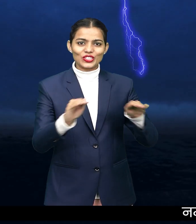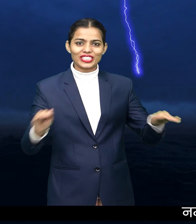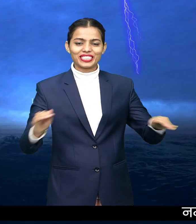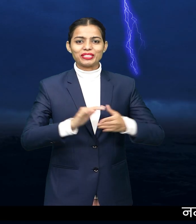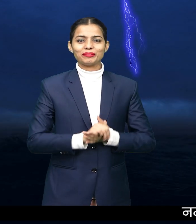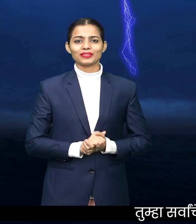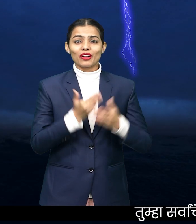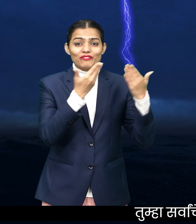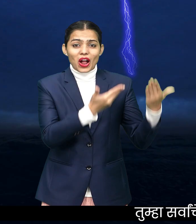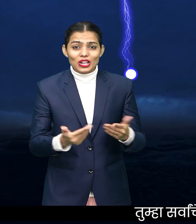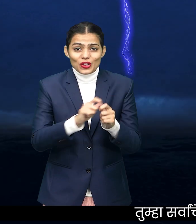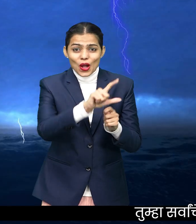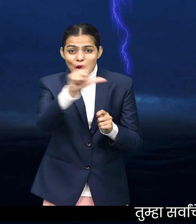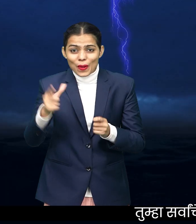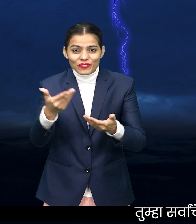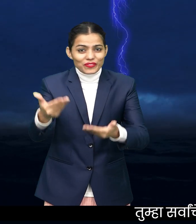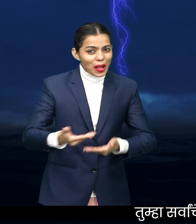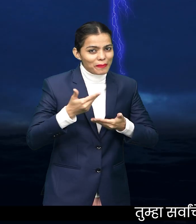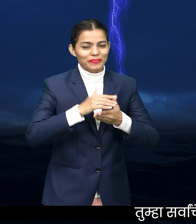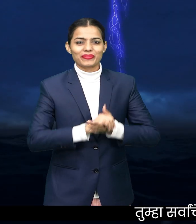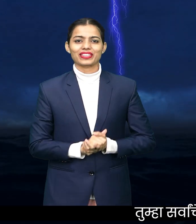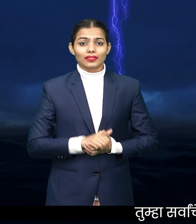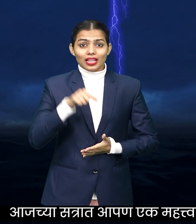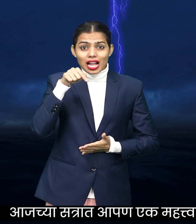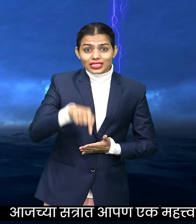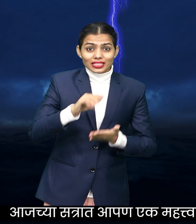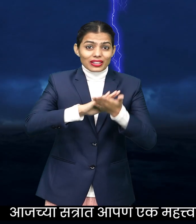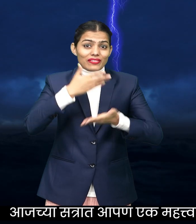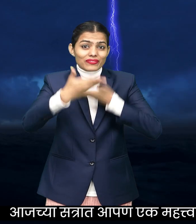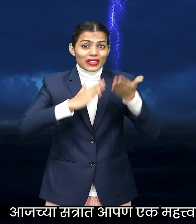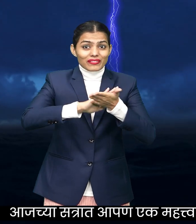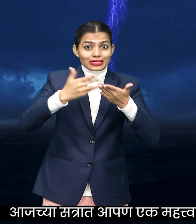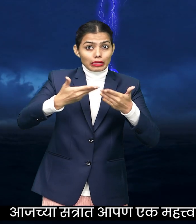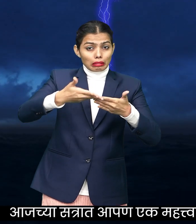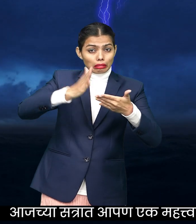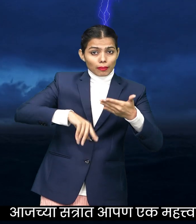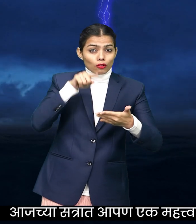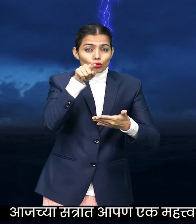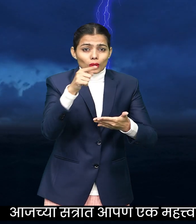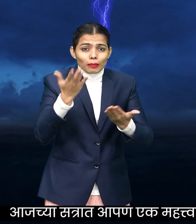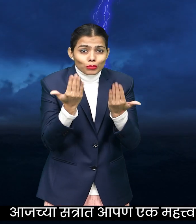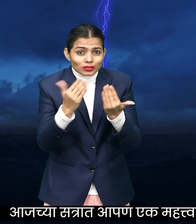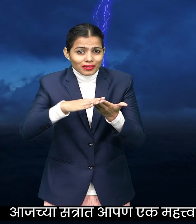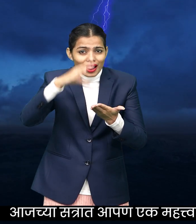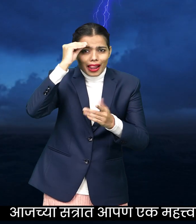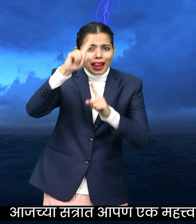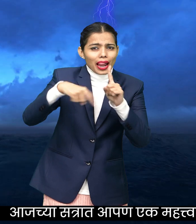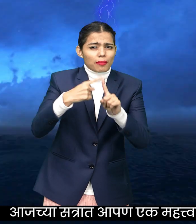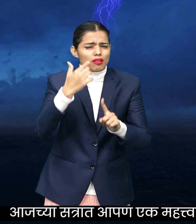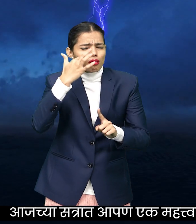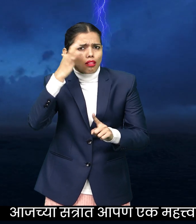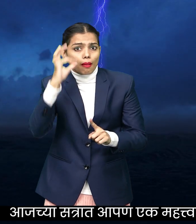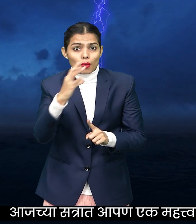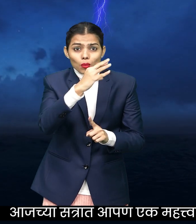नमस्कार मुलांनो, तुम्हा सर्वांचे मनःपूर्वक स्वागत आहे. आजच्या सत्रात आपण एक महत्त्वाचा आणि रोचक विषय शिकणार